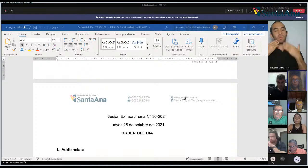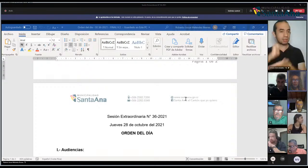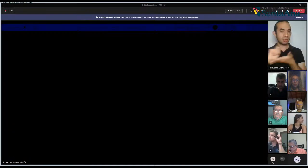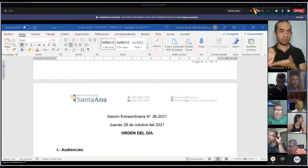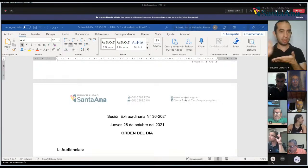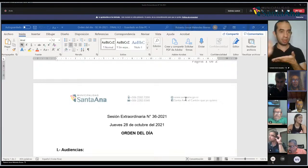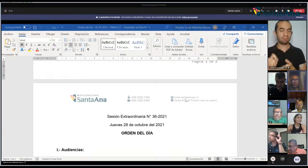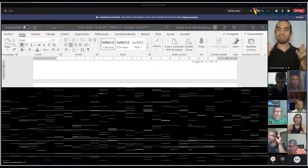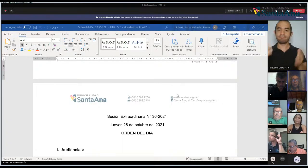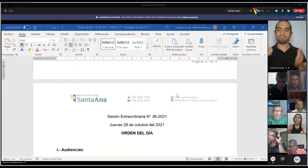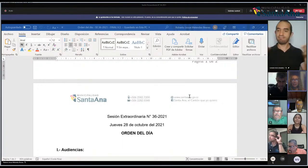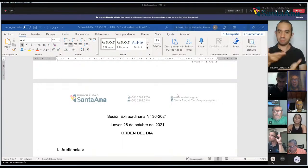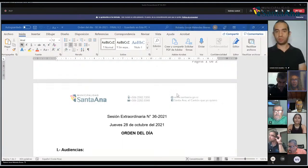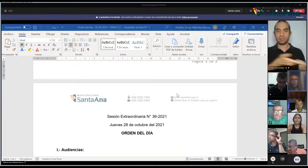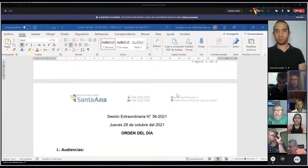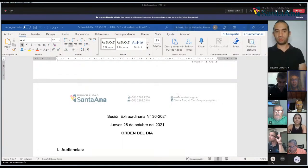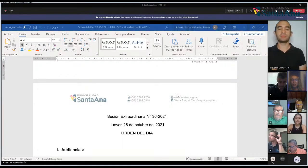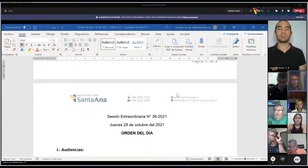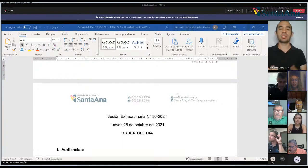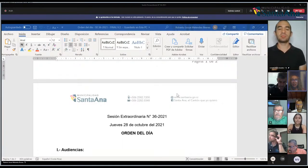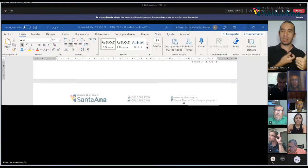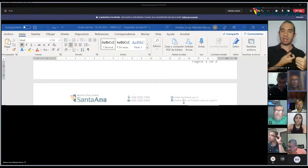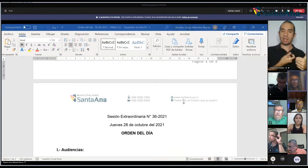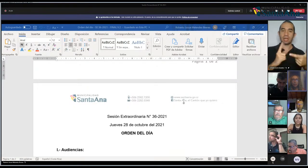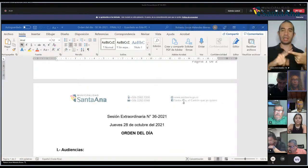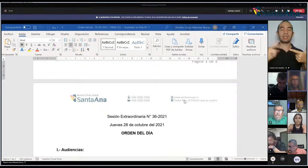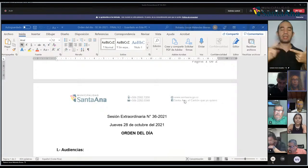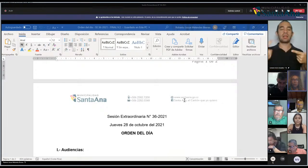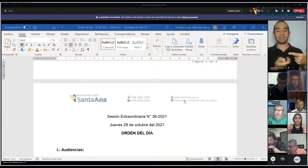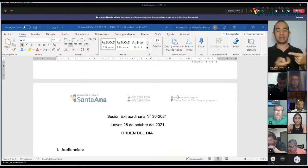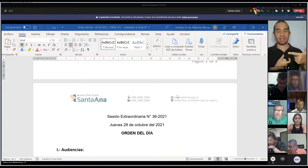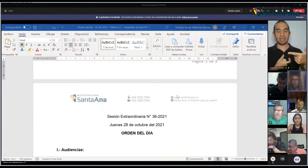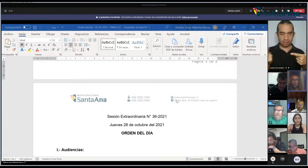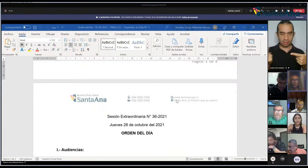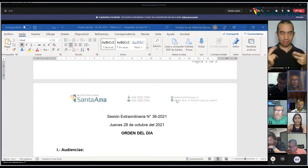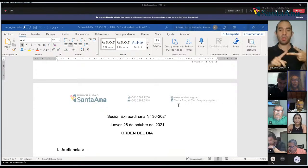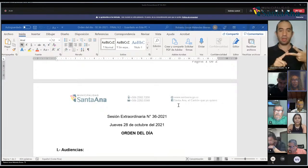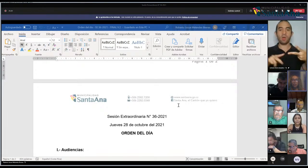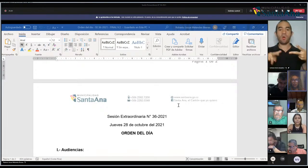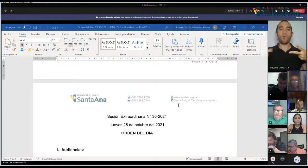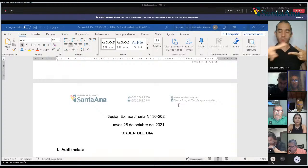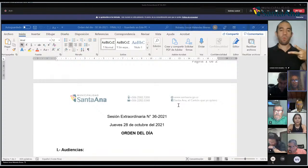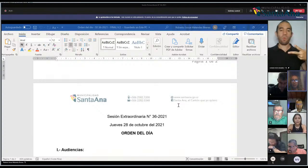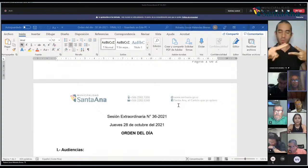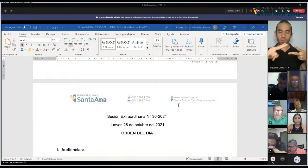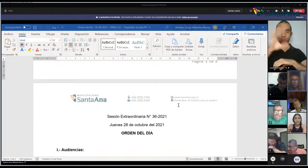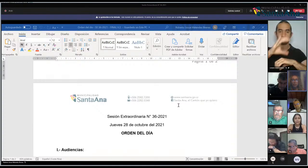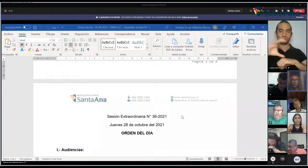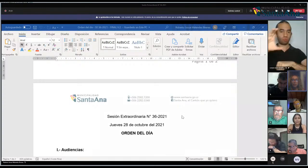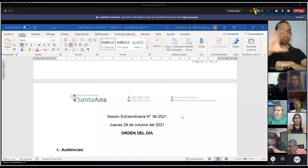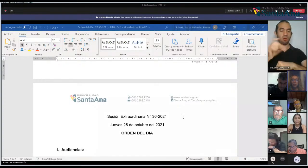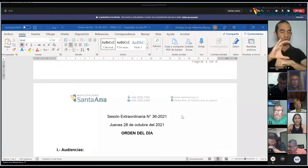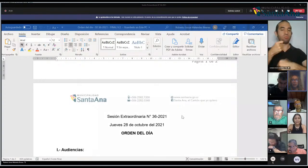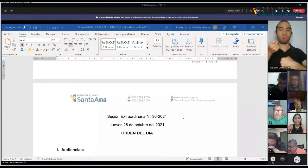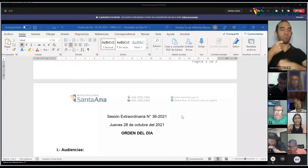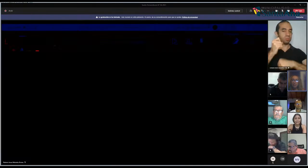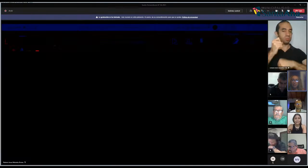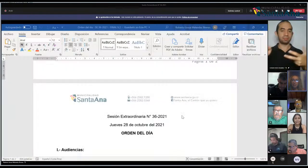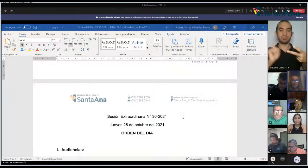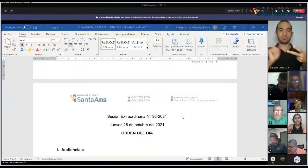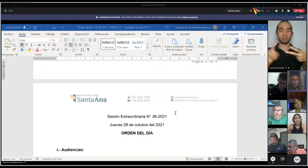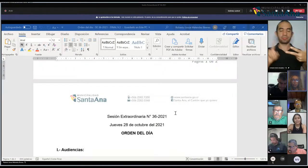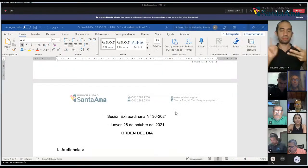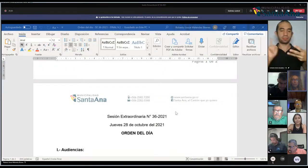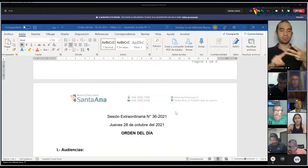bienvenidas señor alcalde señoras vicealcaldesas compañeros y compañeras del consejo municipal traductores de leyes